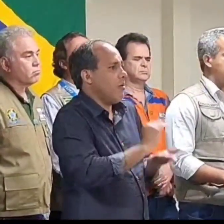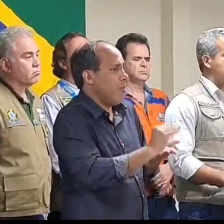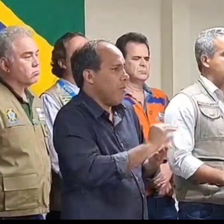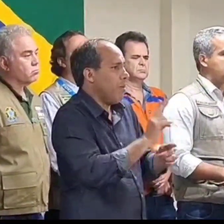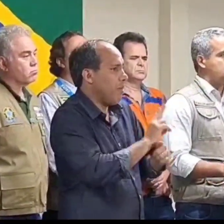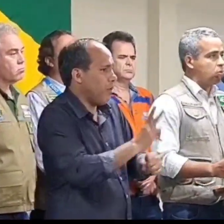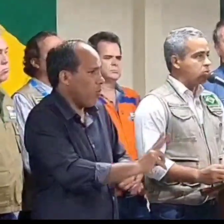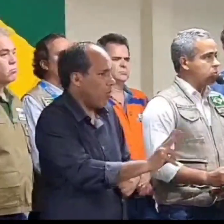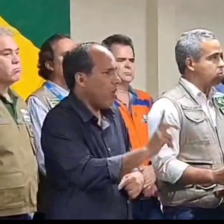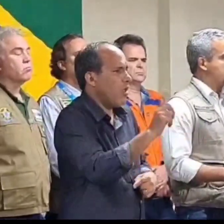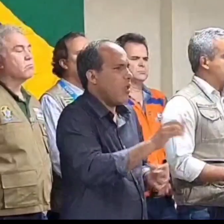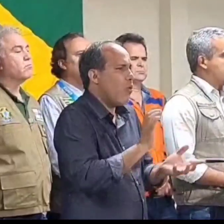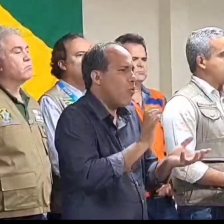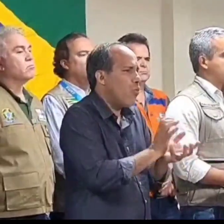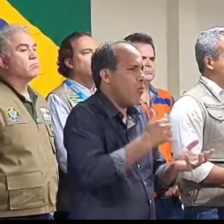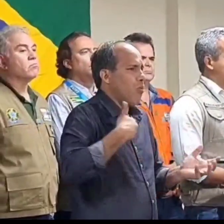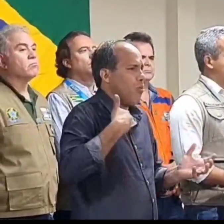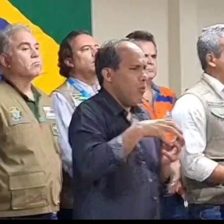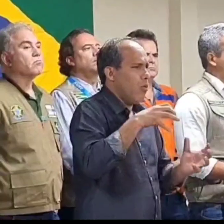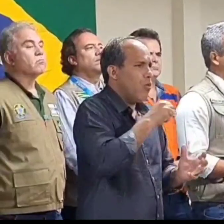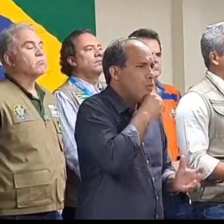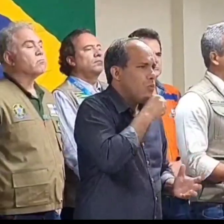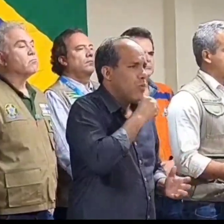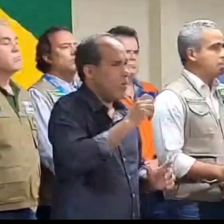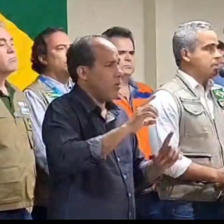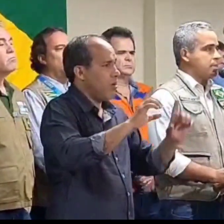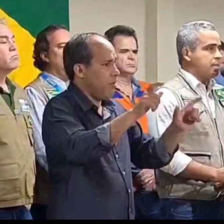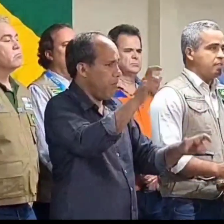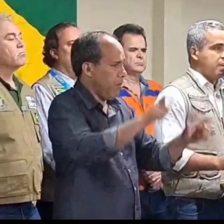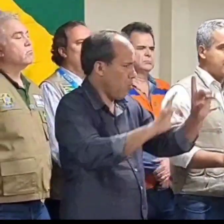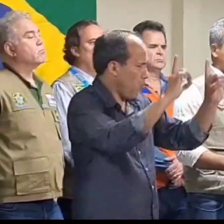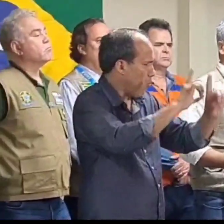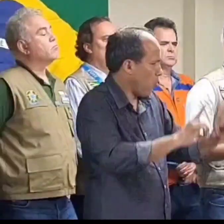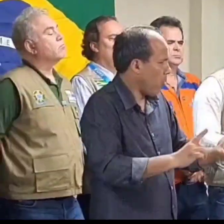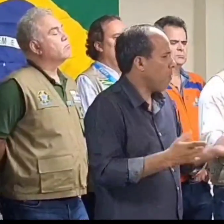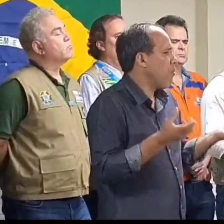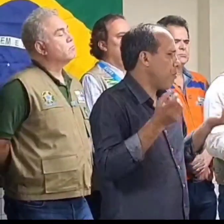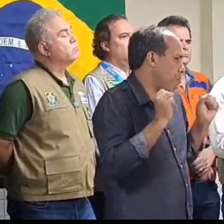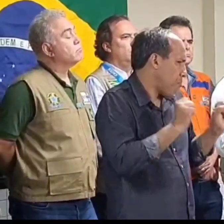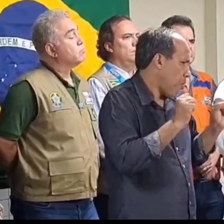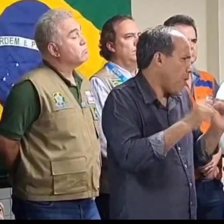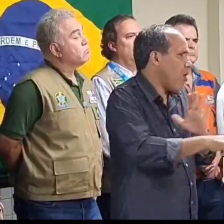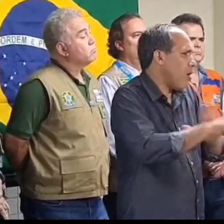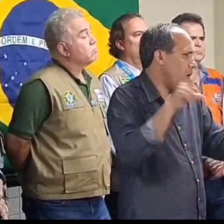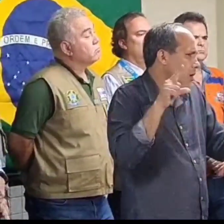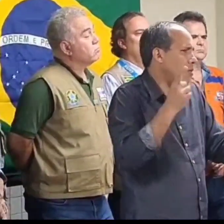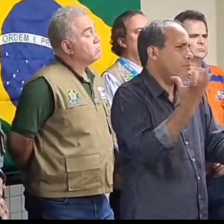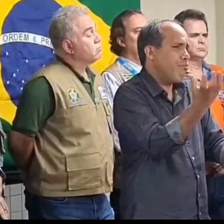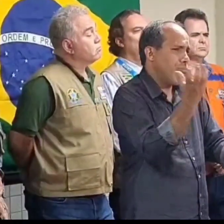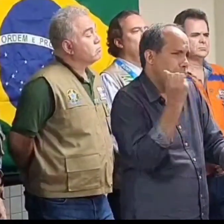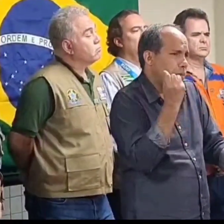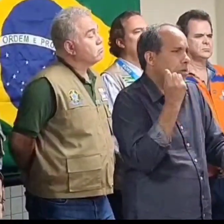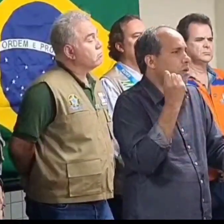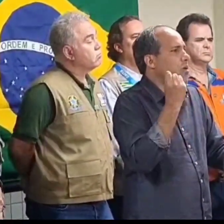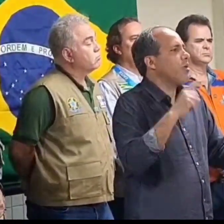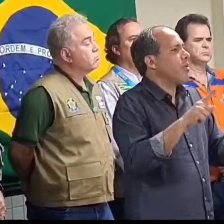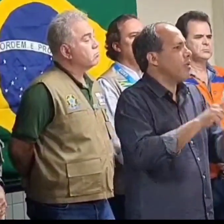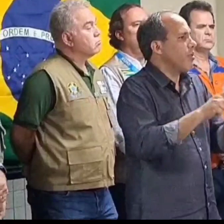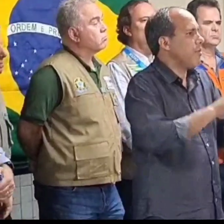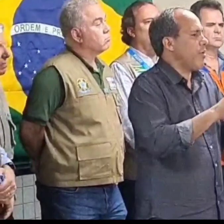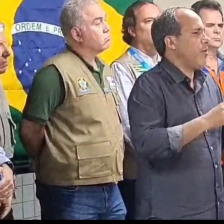continuada, são os idosos e as pessoas com deficiência, que façam a antecipação, bem como